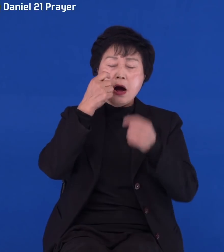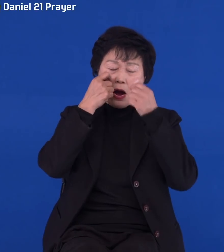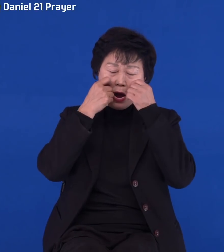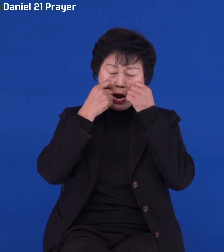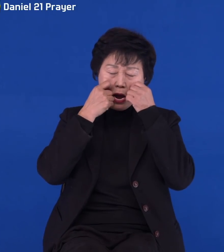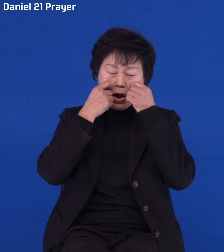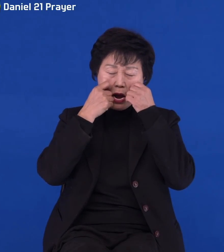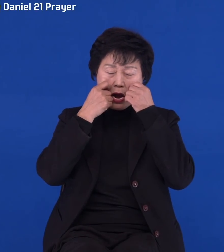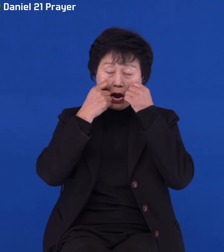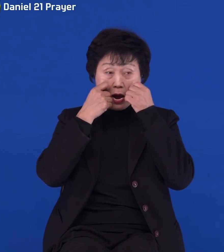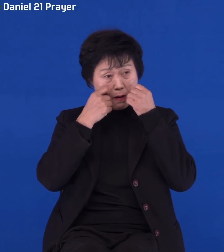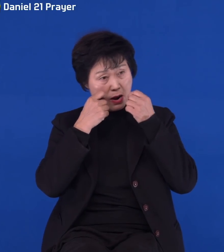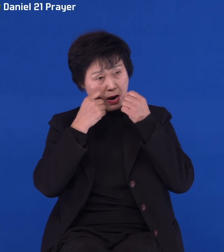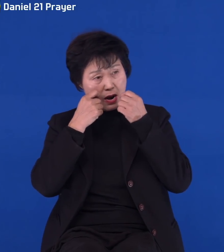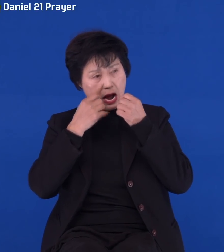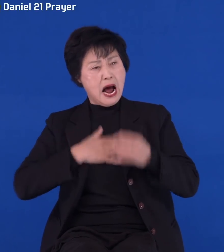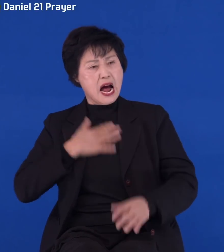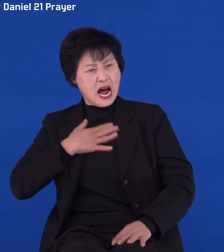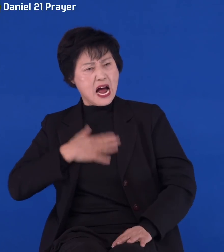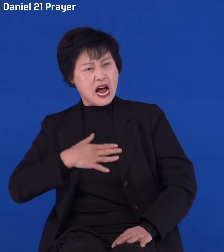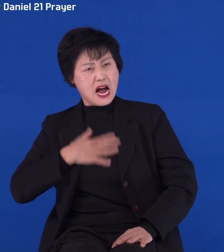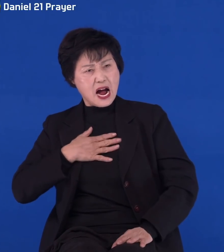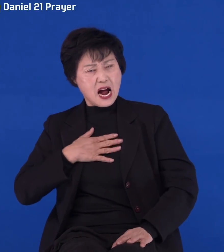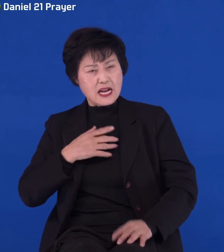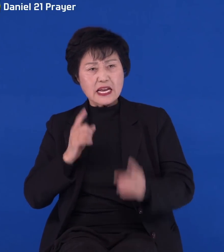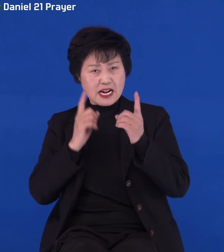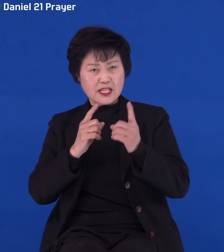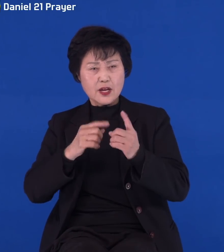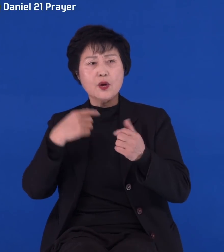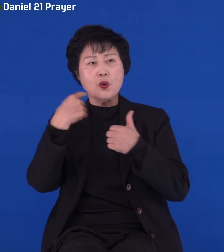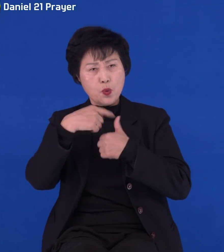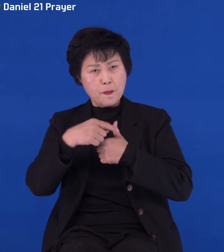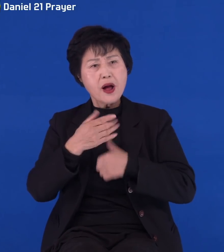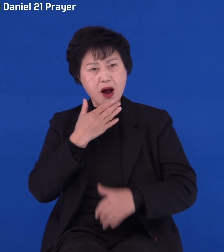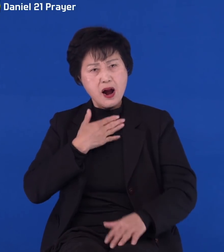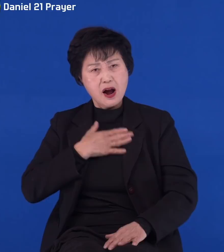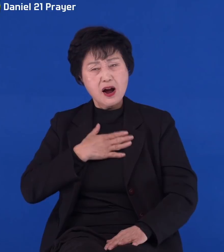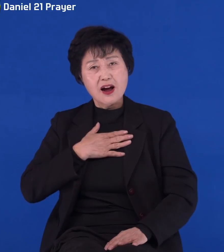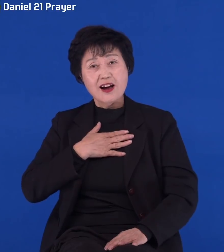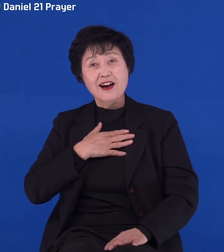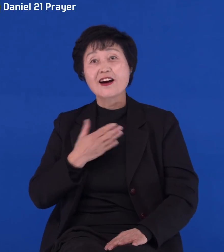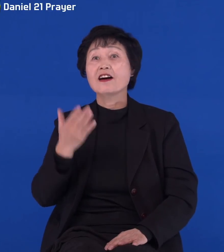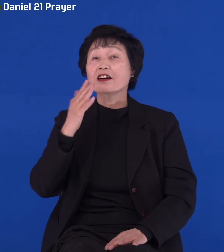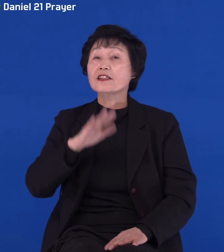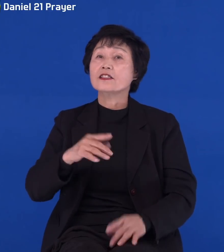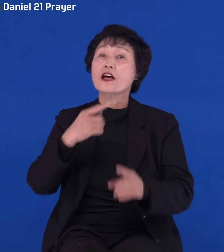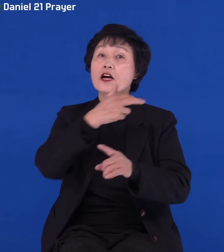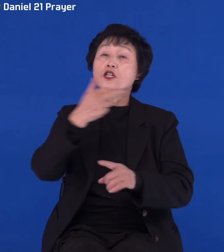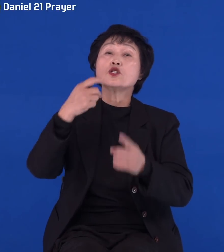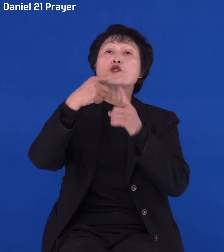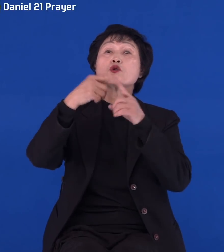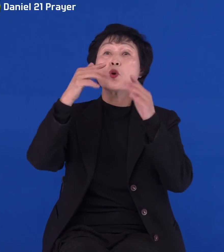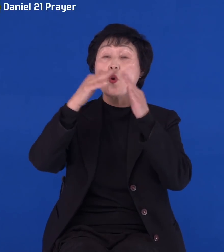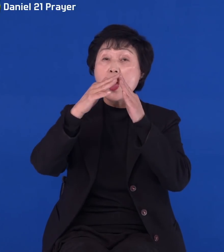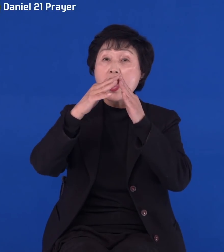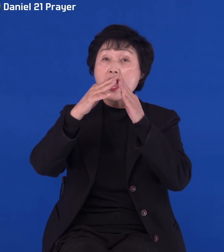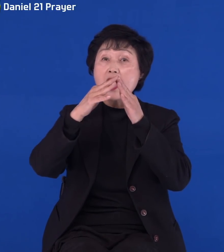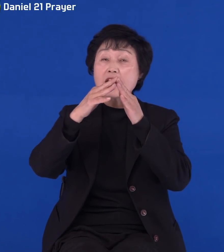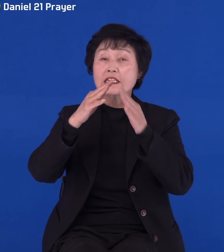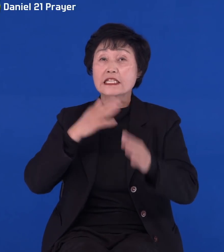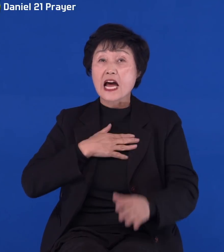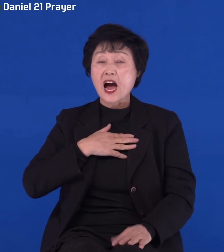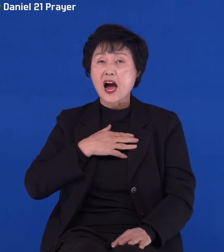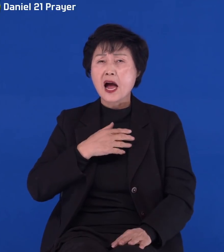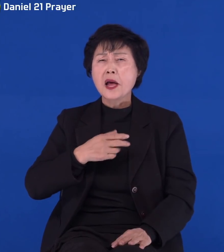받을게요. 그랬더니 저희 교회가 큰 교회였는데 생각해 보세요. 맨날 술 취해 있죠. 동네에서 냄새